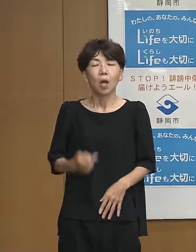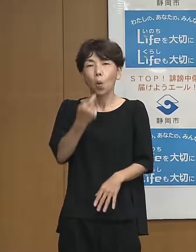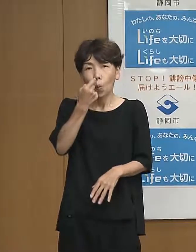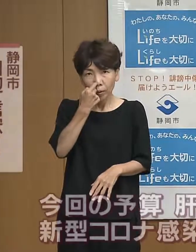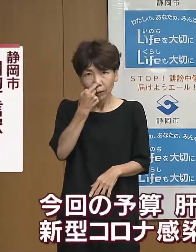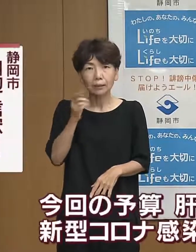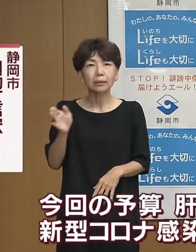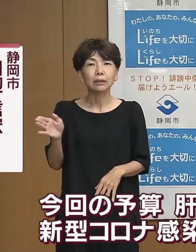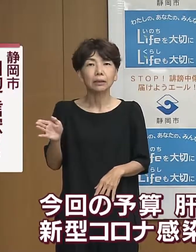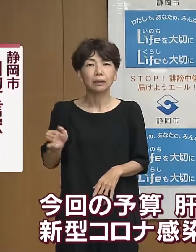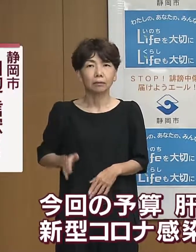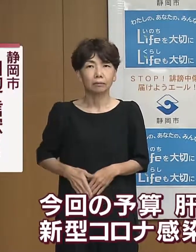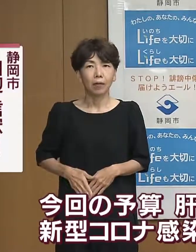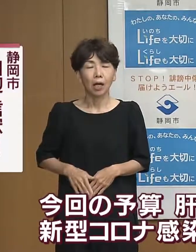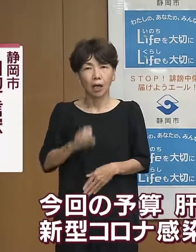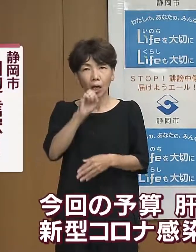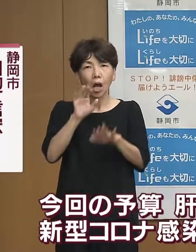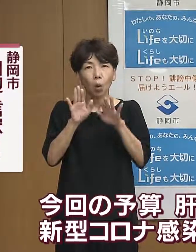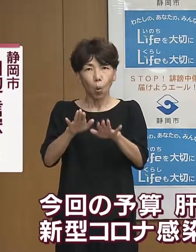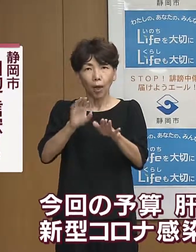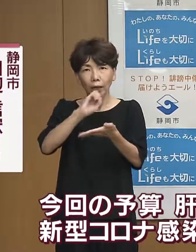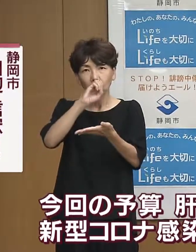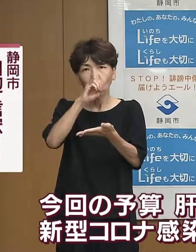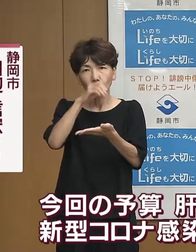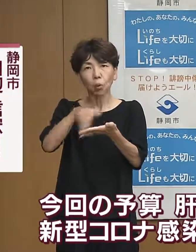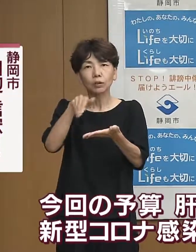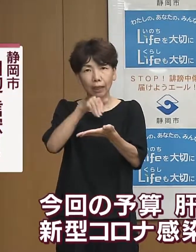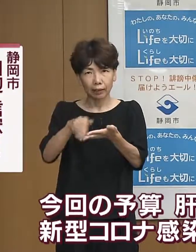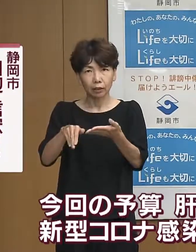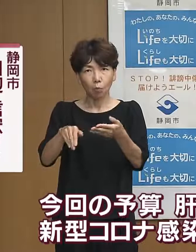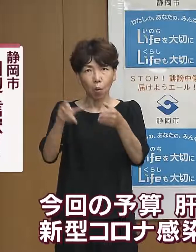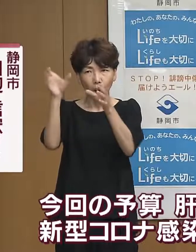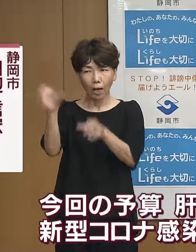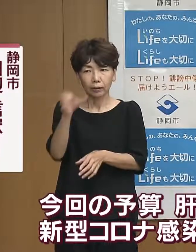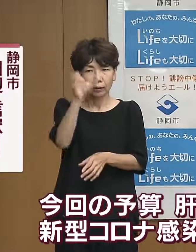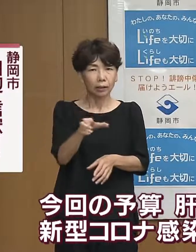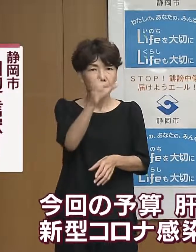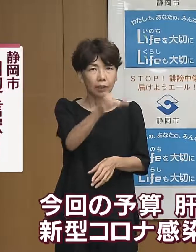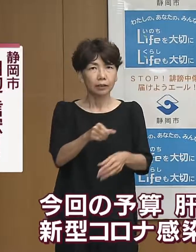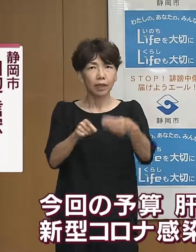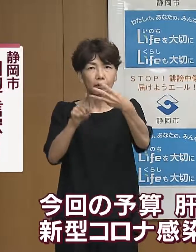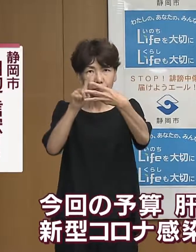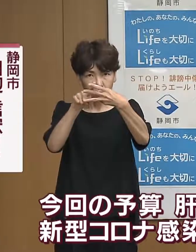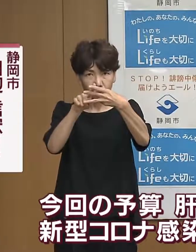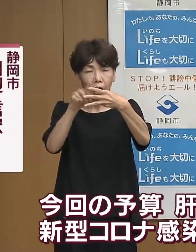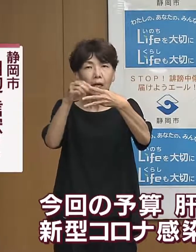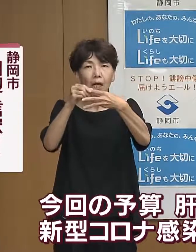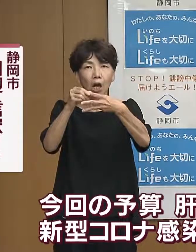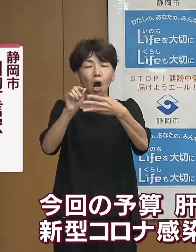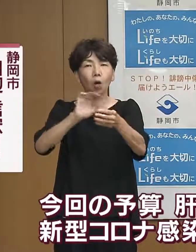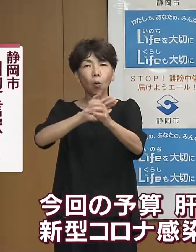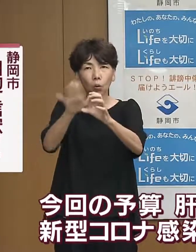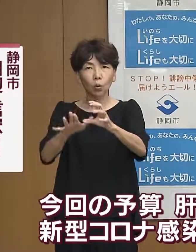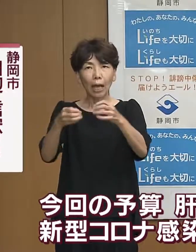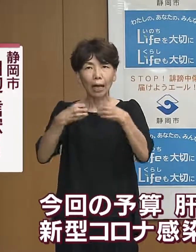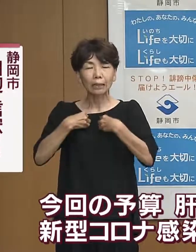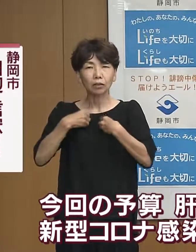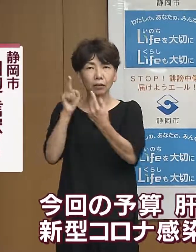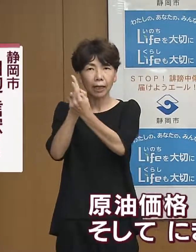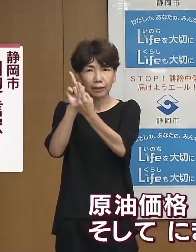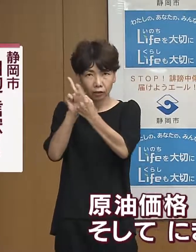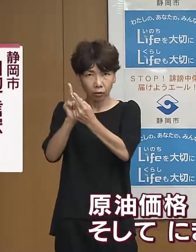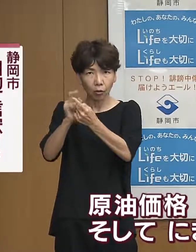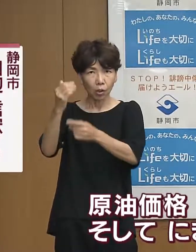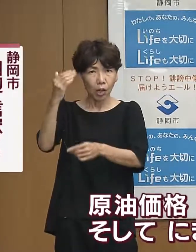今回の予算肝ですね3つの柱があるすなわち新型コロナウイルス感染症への対策原油価格